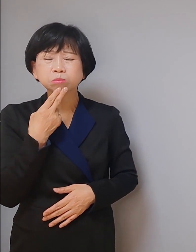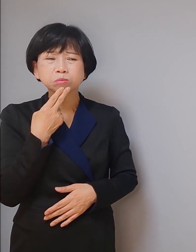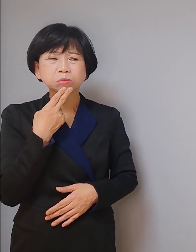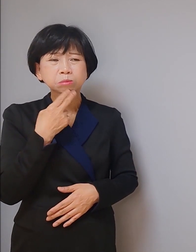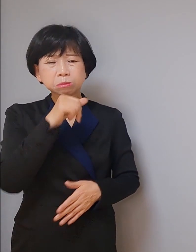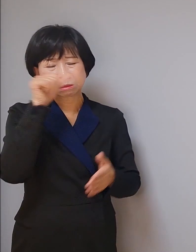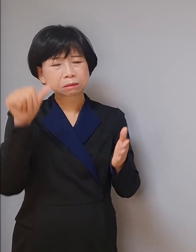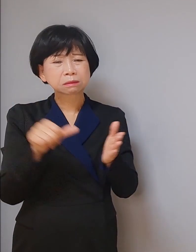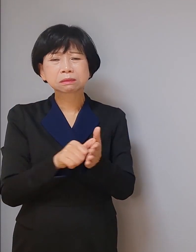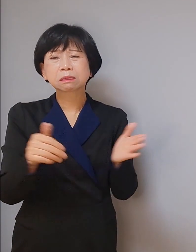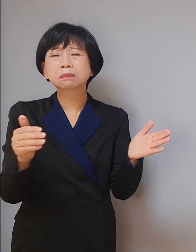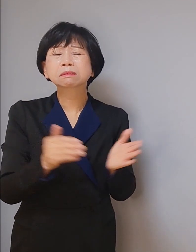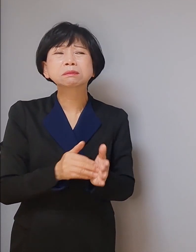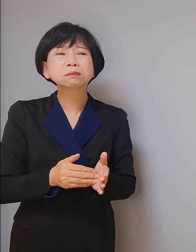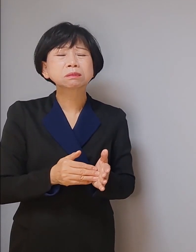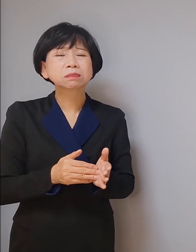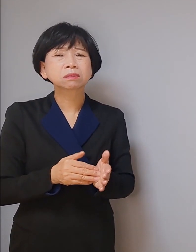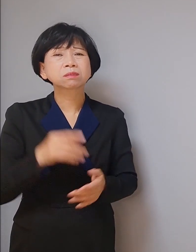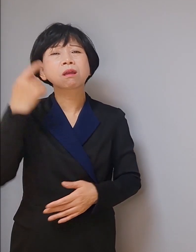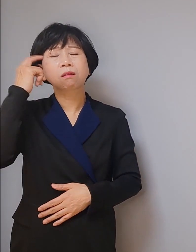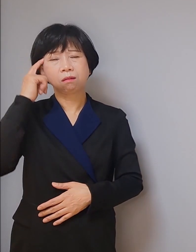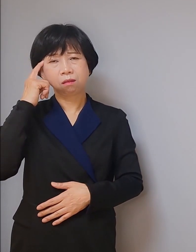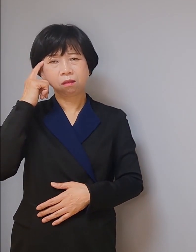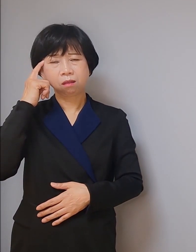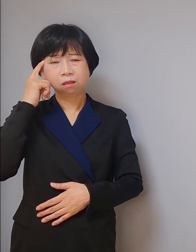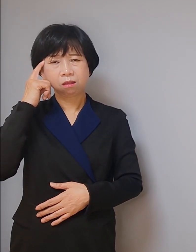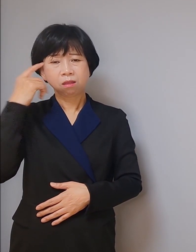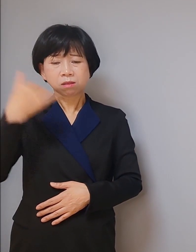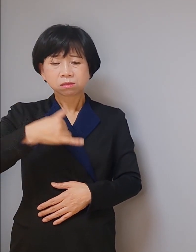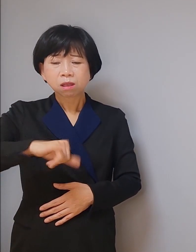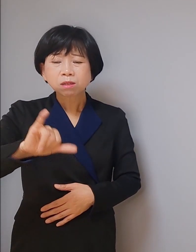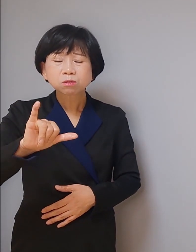이 자신들의 미래와도 같았습니다.